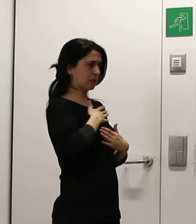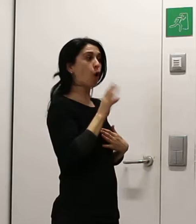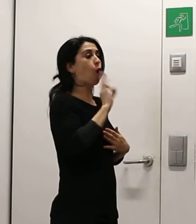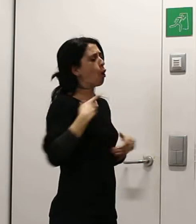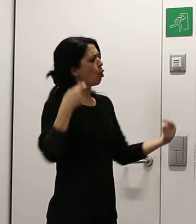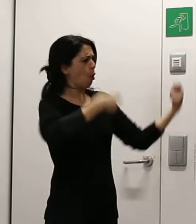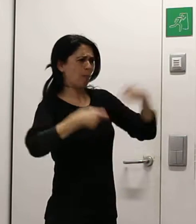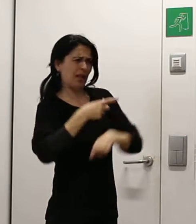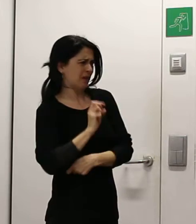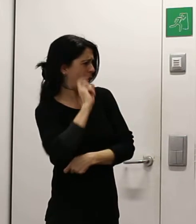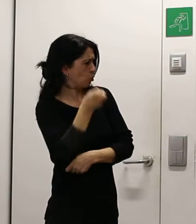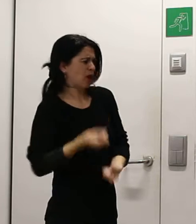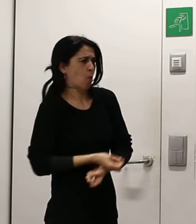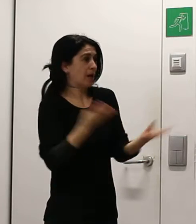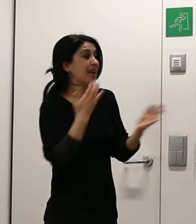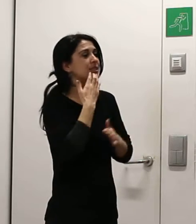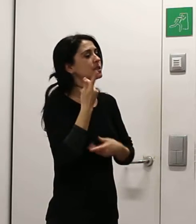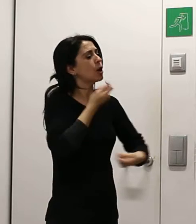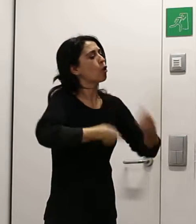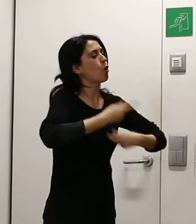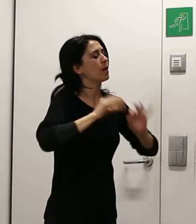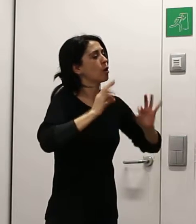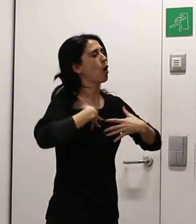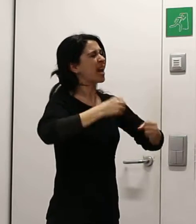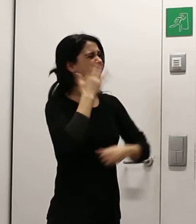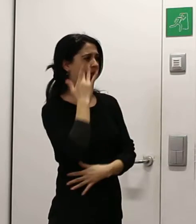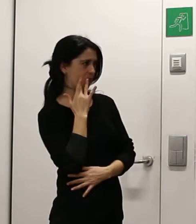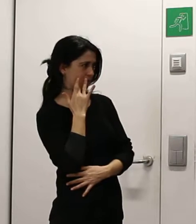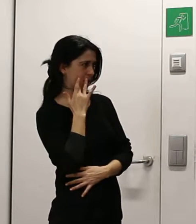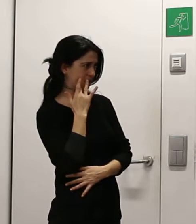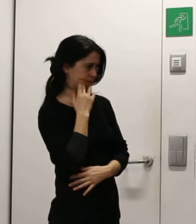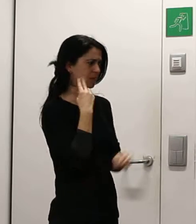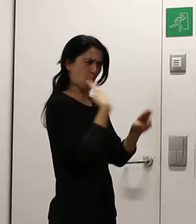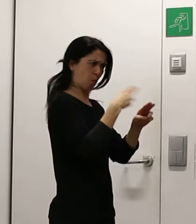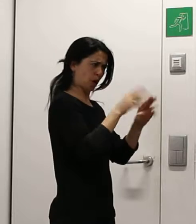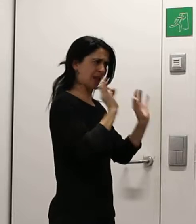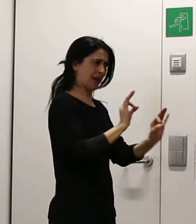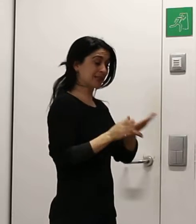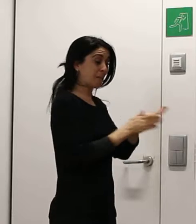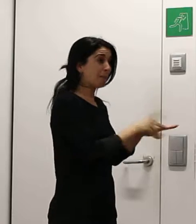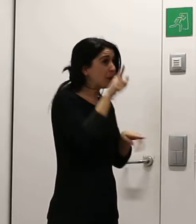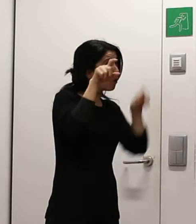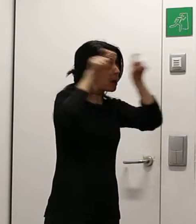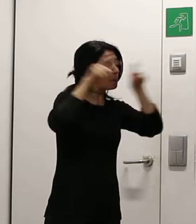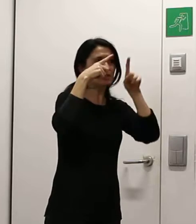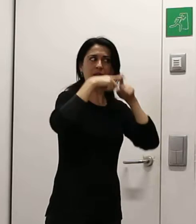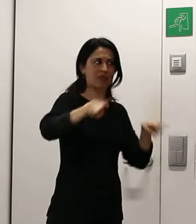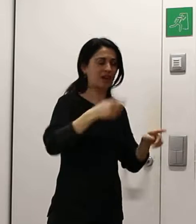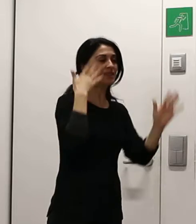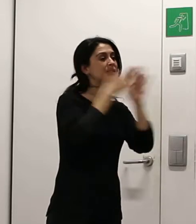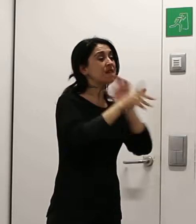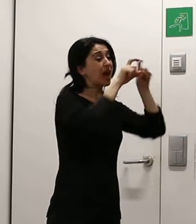Cualquier otra empresa que comercialice con energía limpia. Pero esto es distinto. Estas empresas fichan a